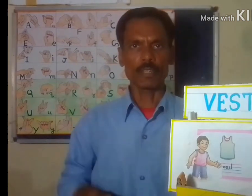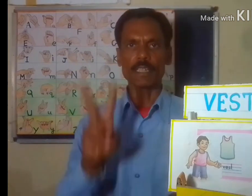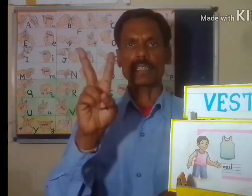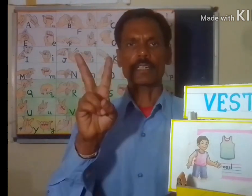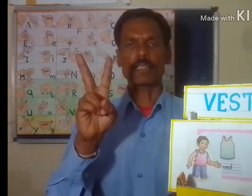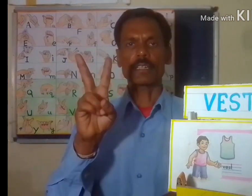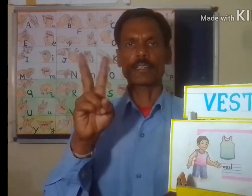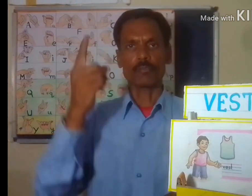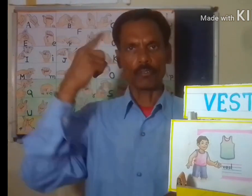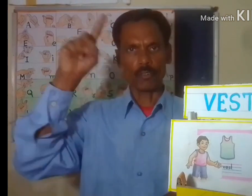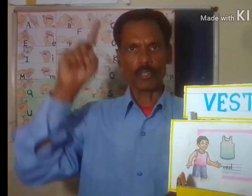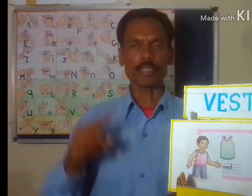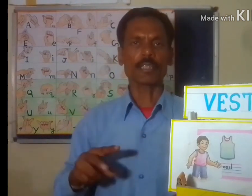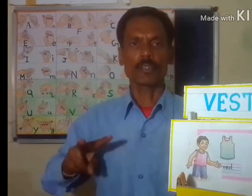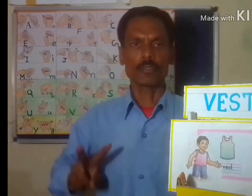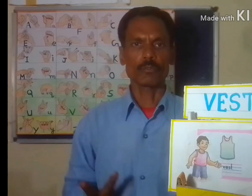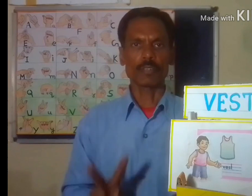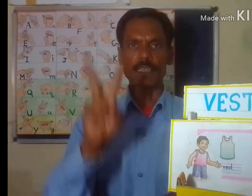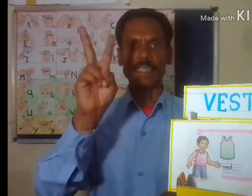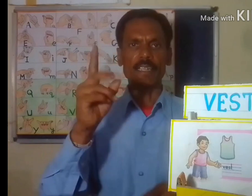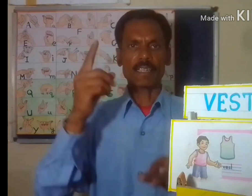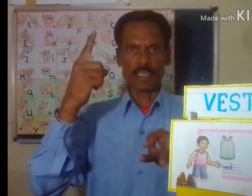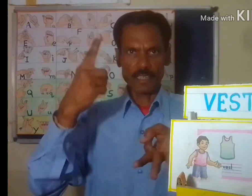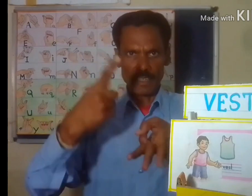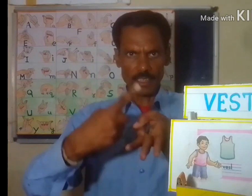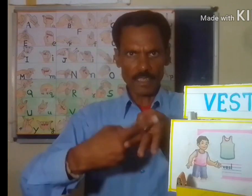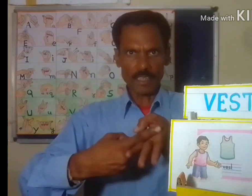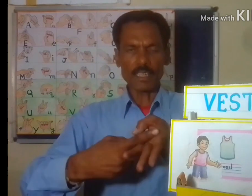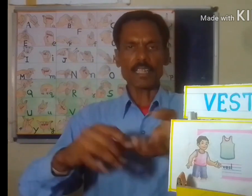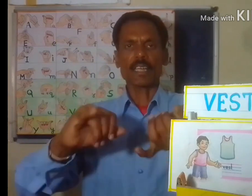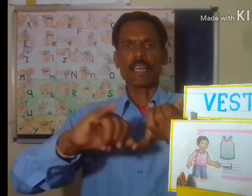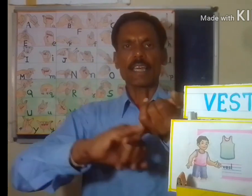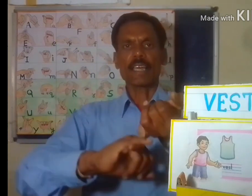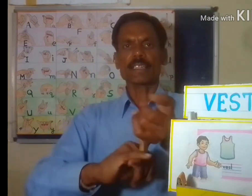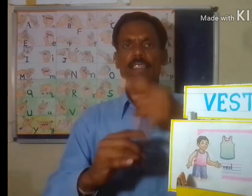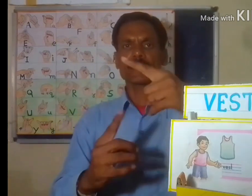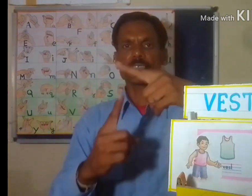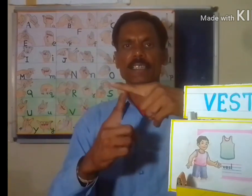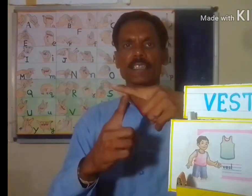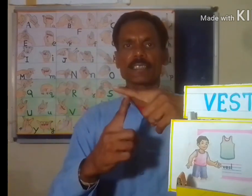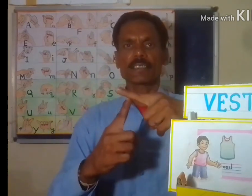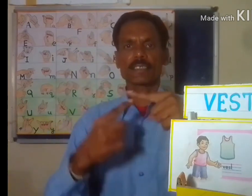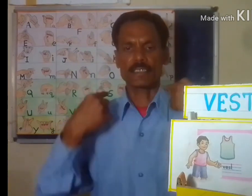वी फॉर वी ई एस टी